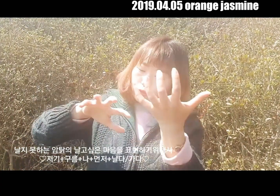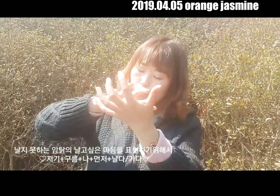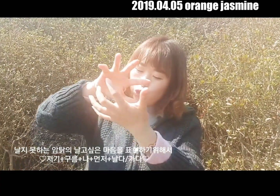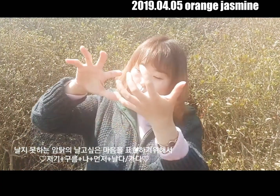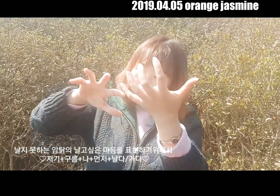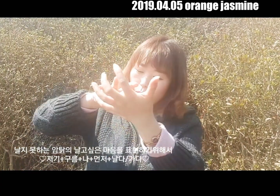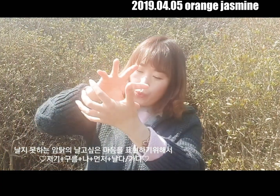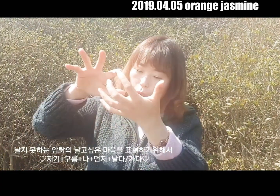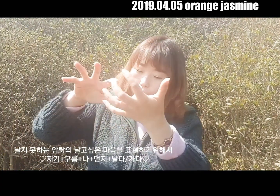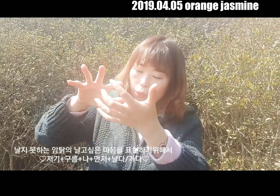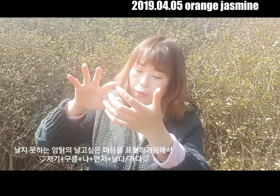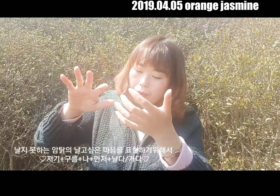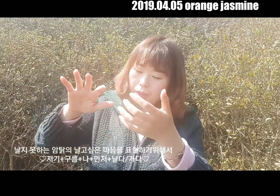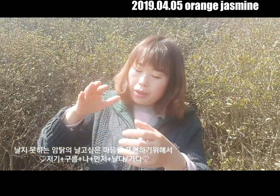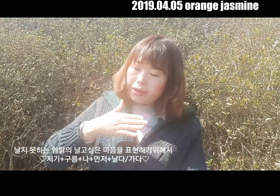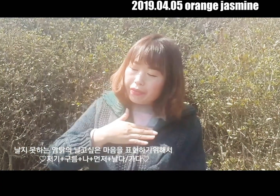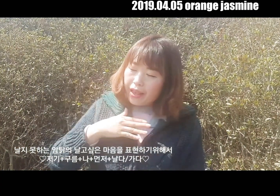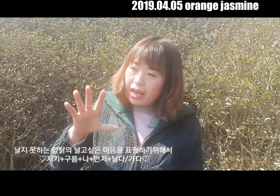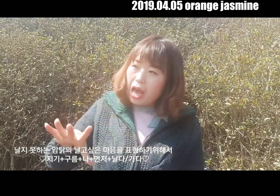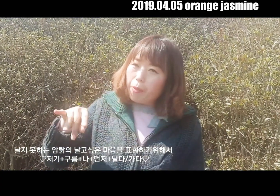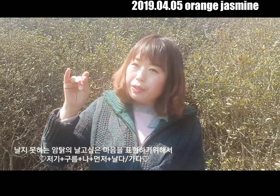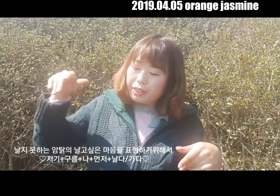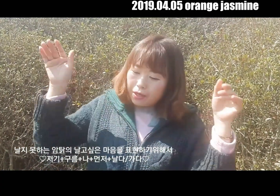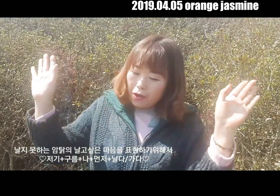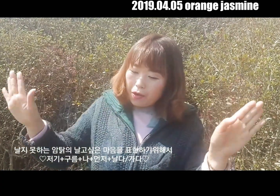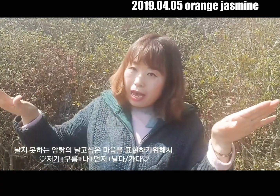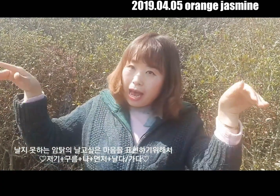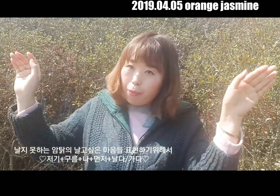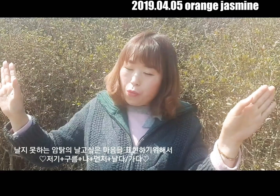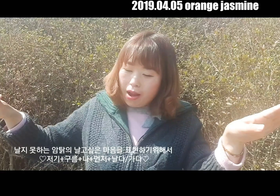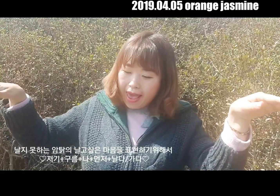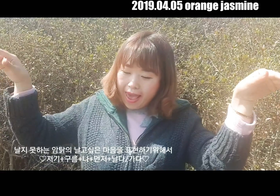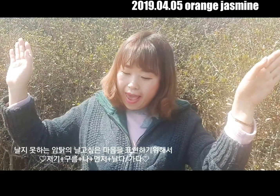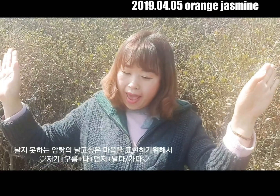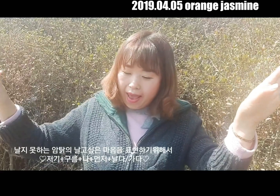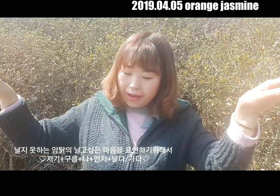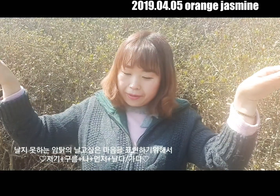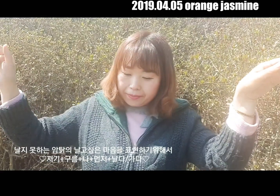저 구름 위로 내가 먼저 가볼래.